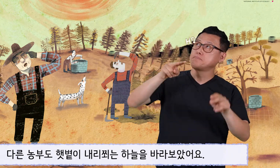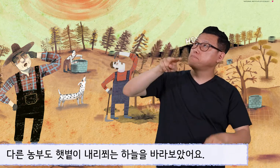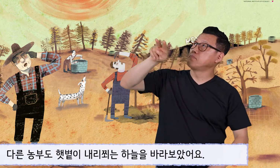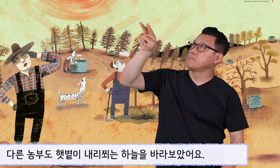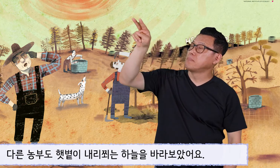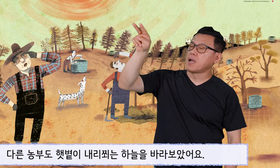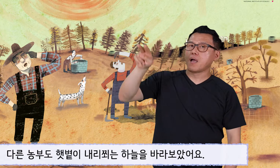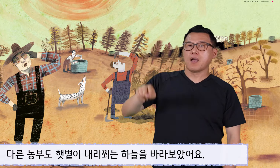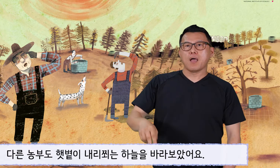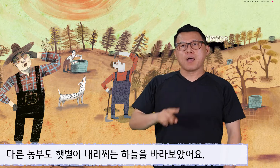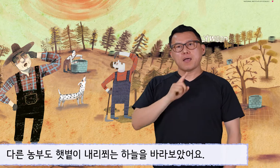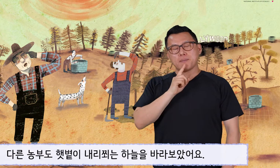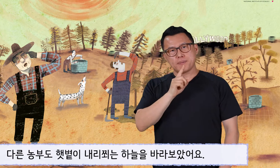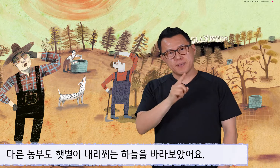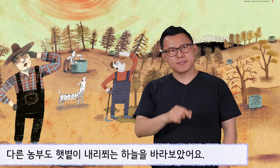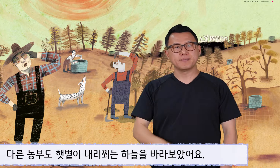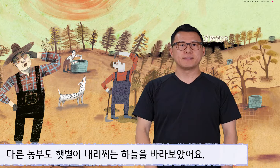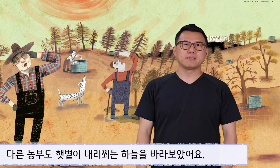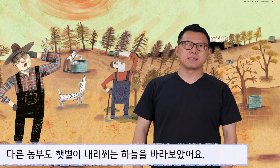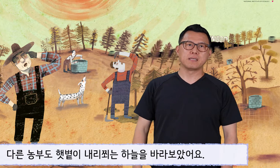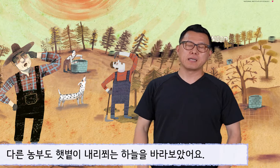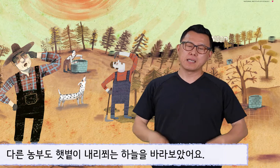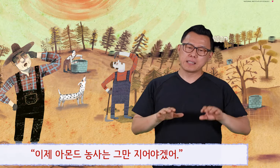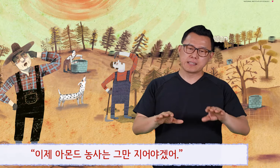하늘을 바라보았어요.